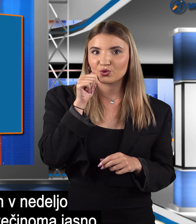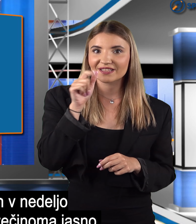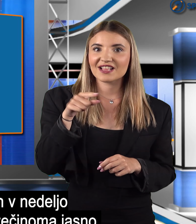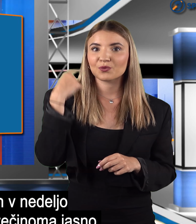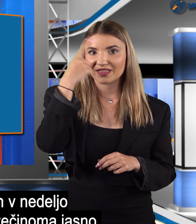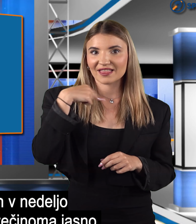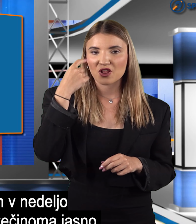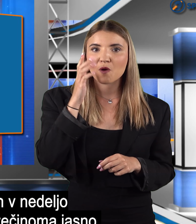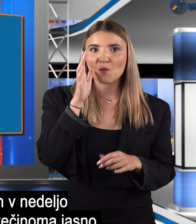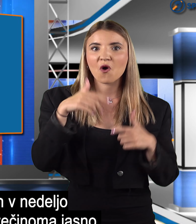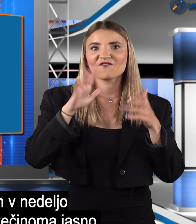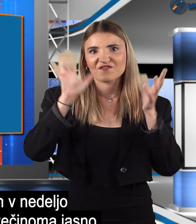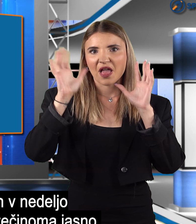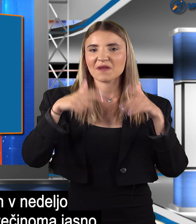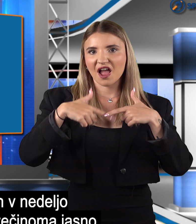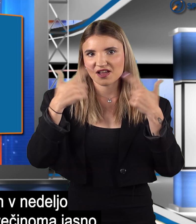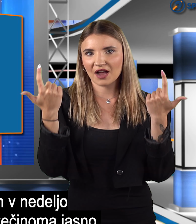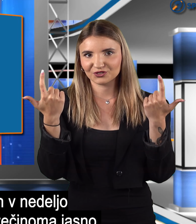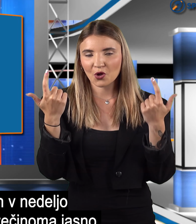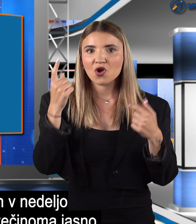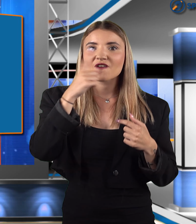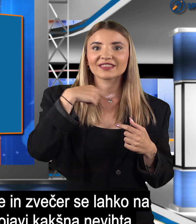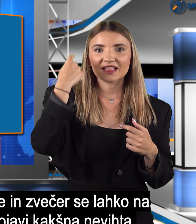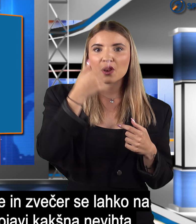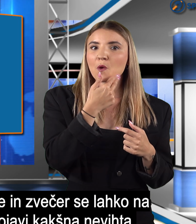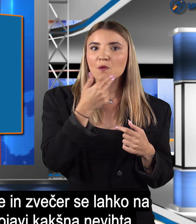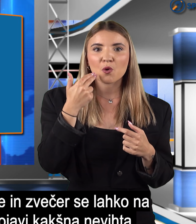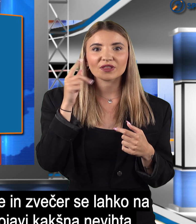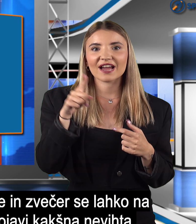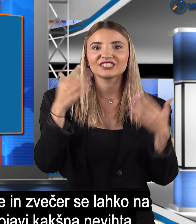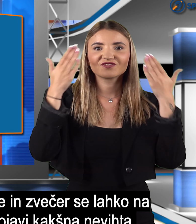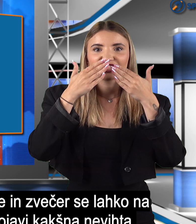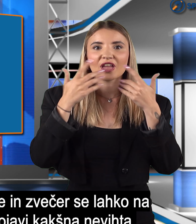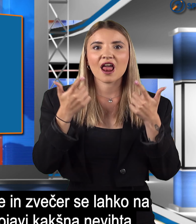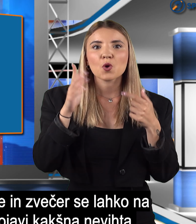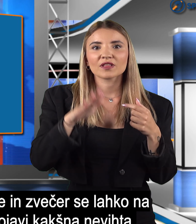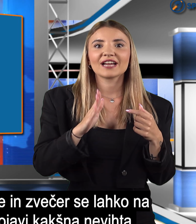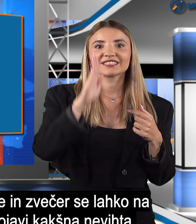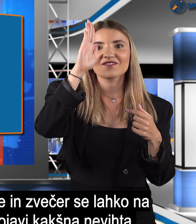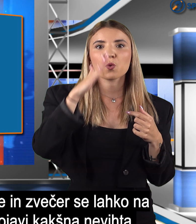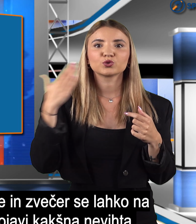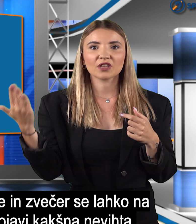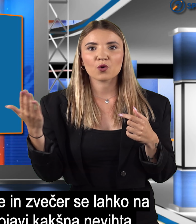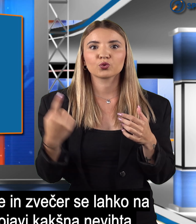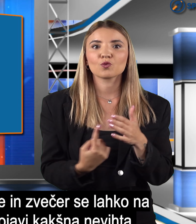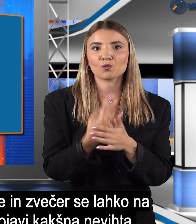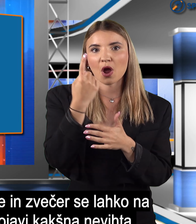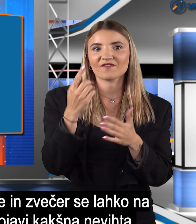Jutri in v nedeljo bo vreme večinoma jasno. V nedeljo popoldne in zvečer se lahko na severozahodu pojavi